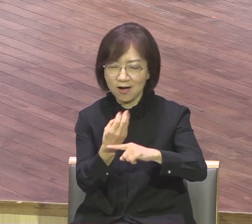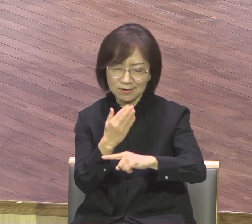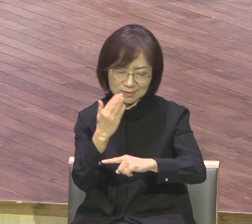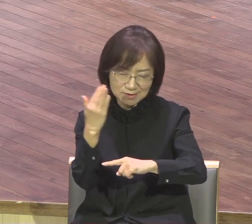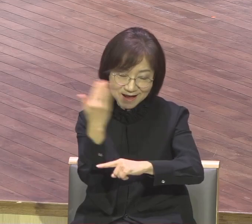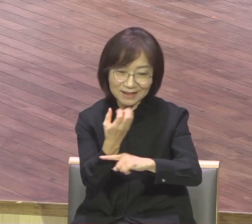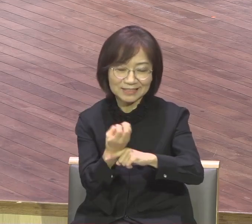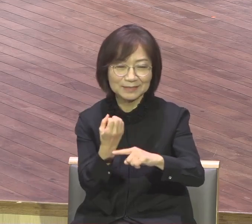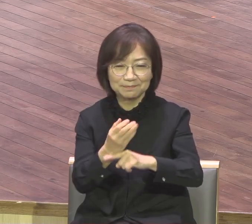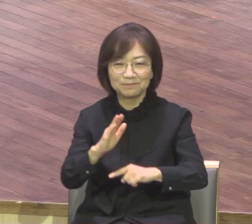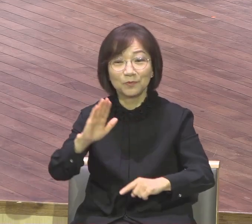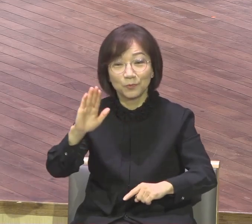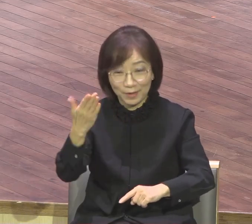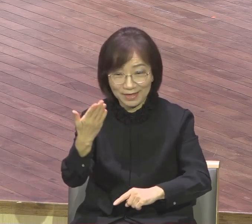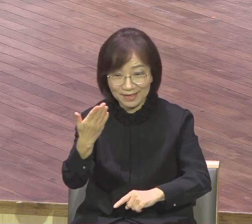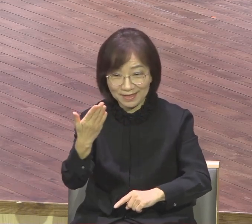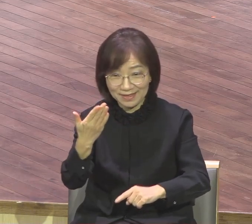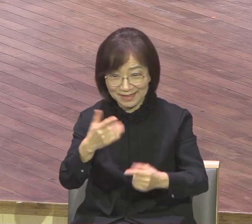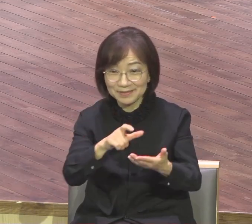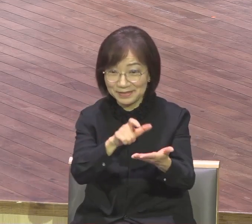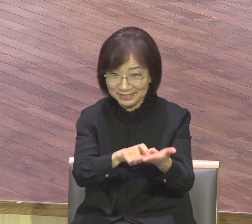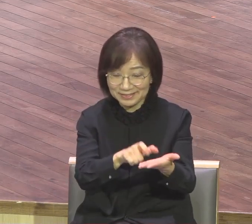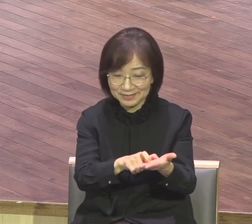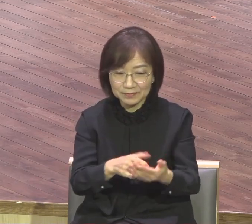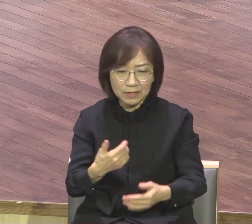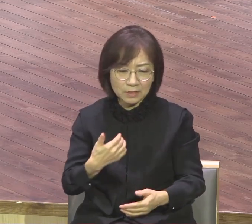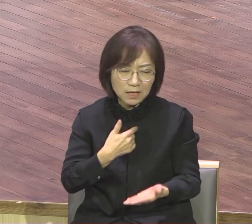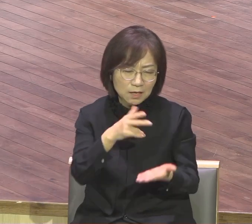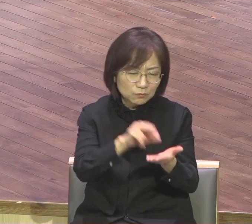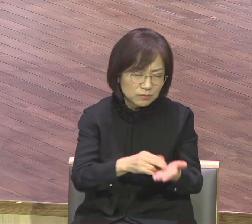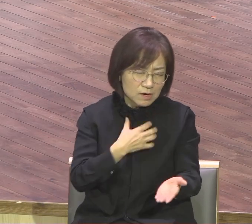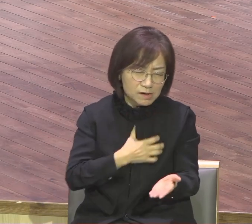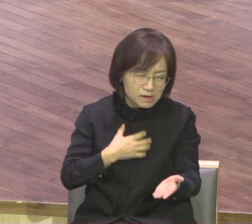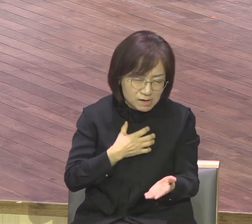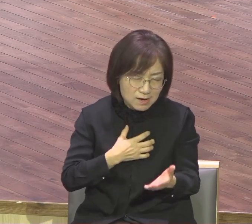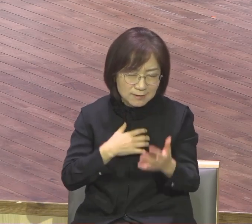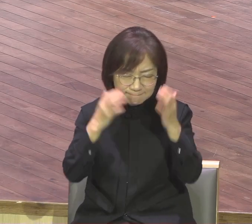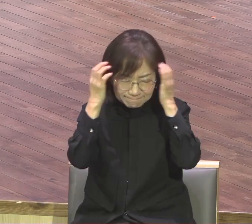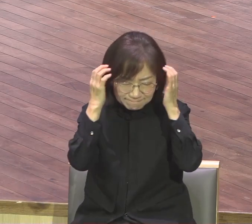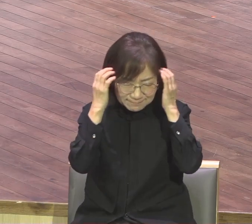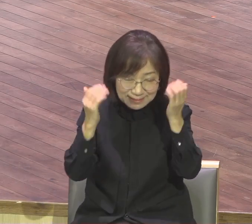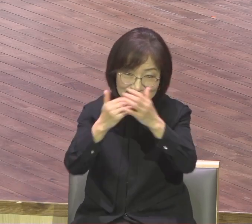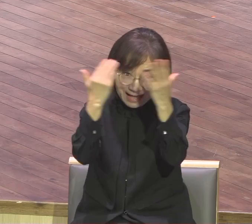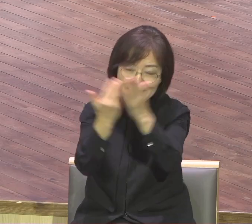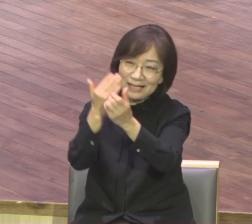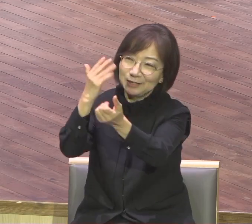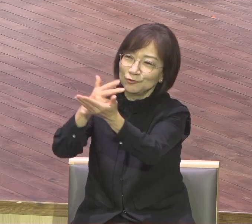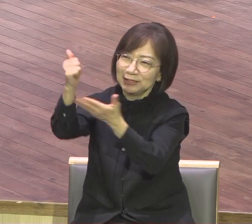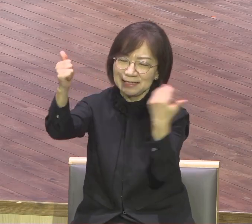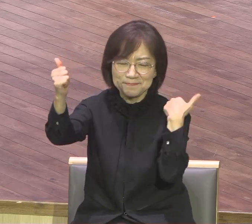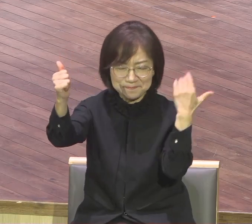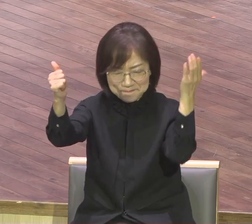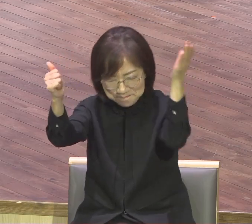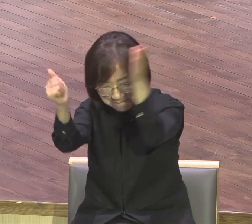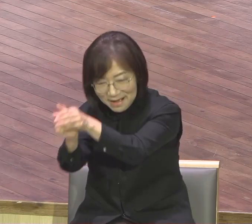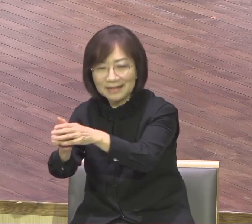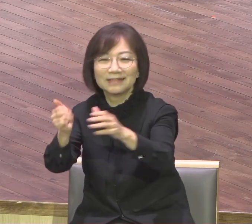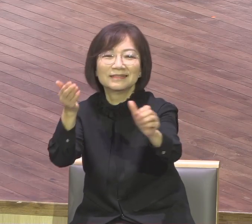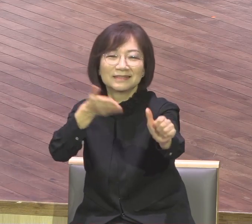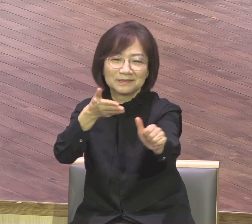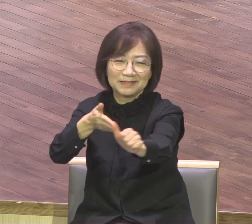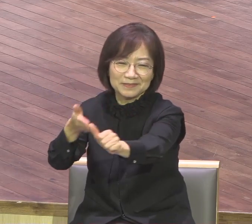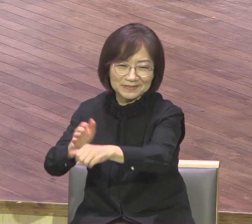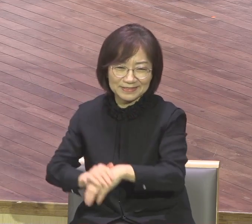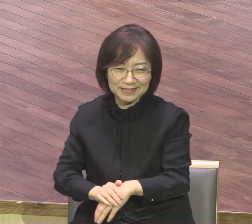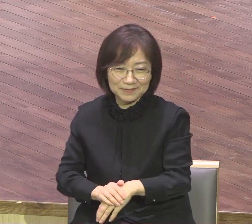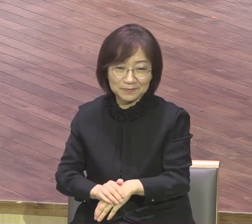como un oro. 모든 어려운 문제 기도 제목 싹 다 주께 맡겨 버려라. Dejen todo tipo de oración preocupaciones en el Señor. 인생